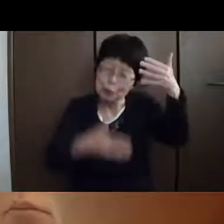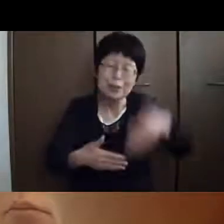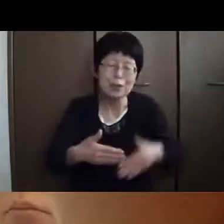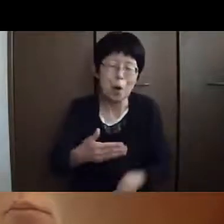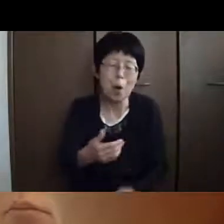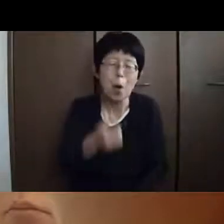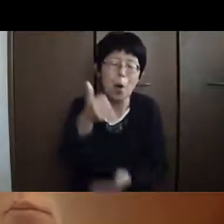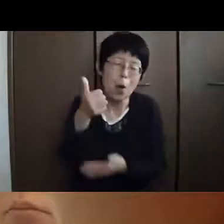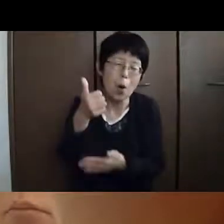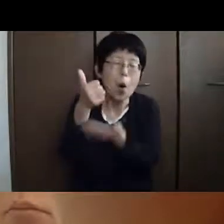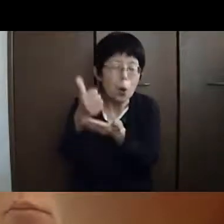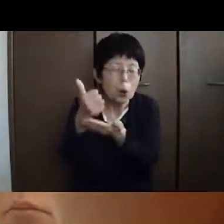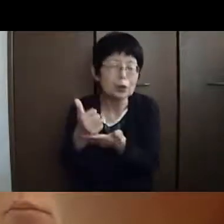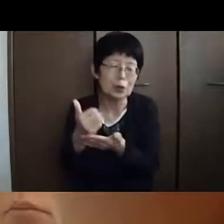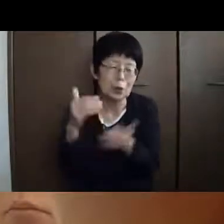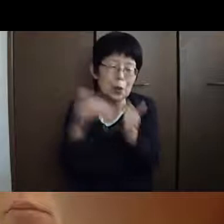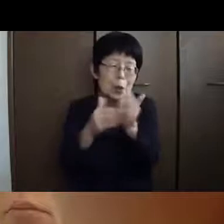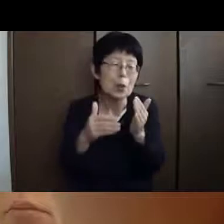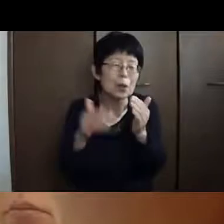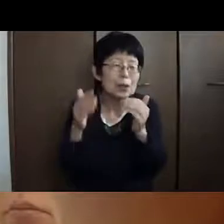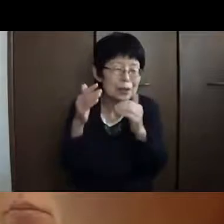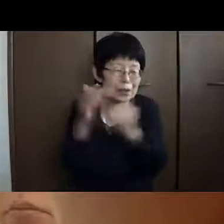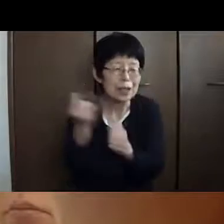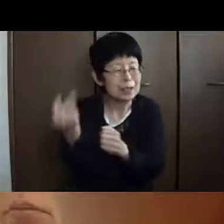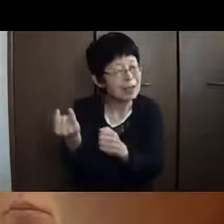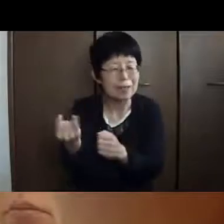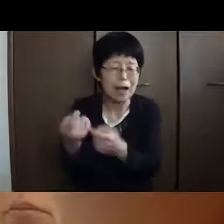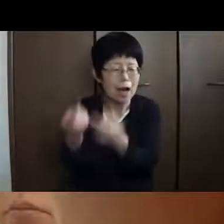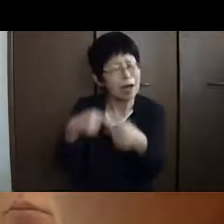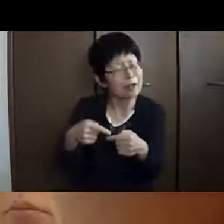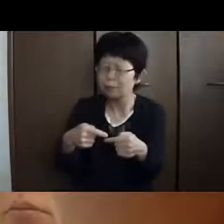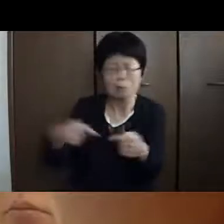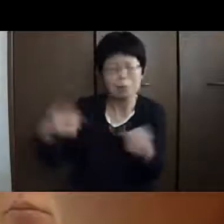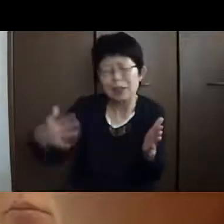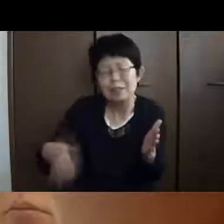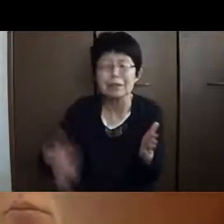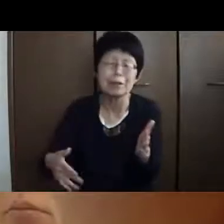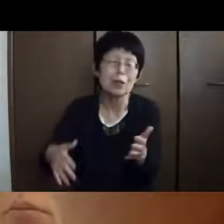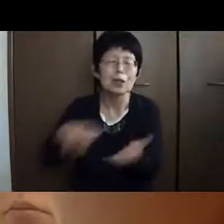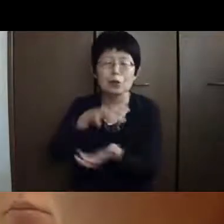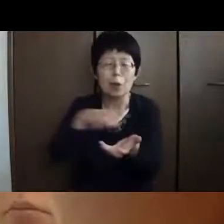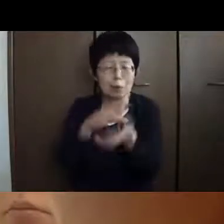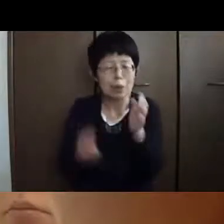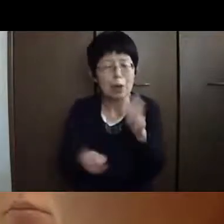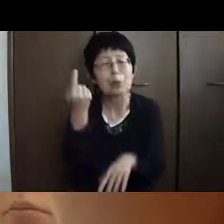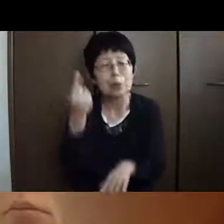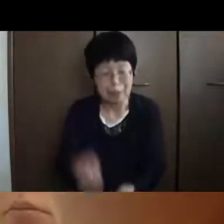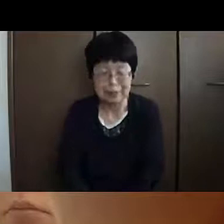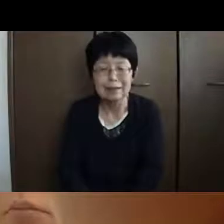で経っても現れないというこのトラブルなんですけれども、どうしましょうね。 それでね、